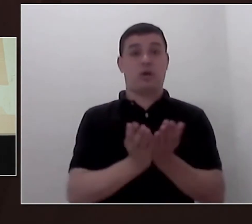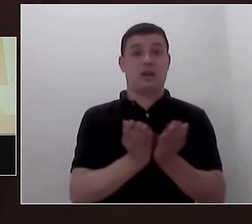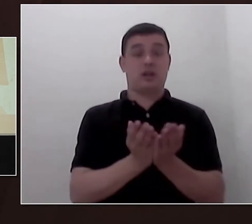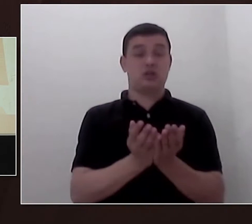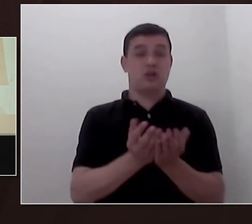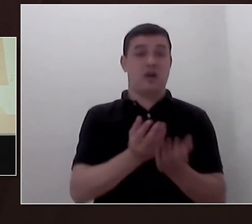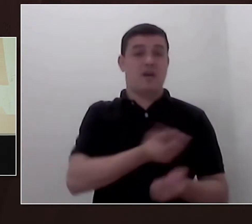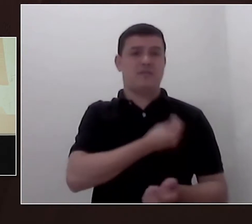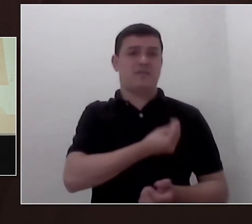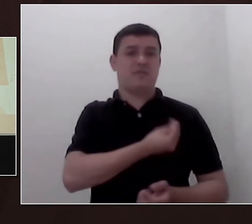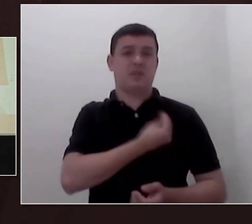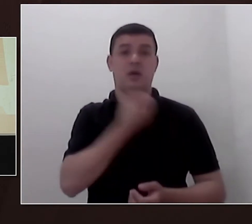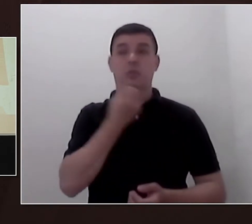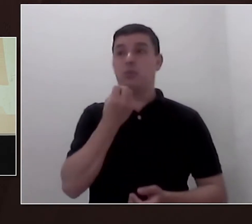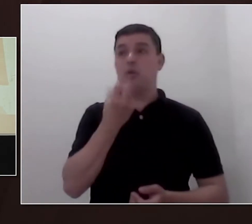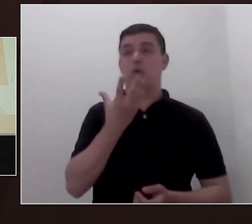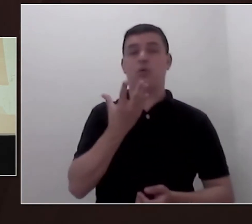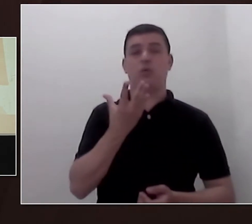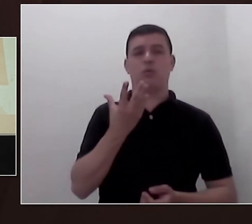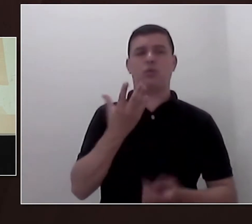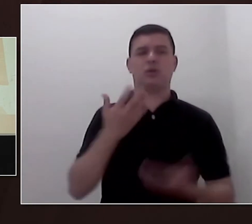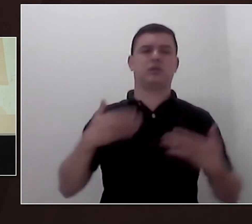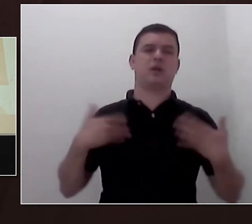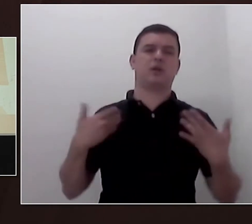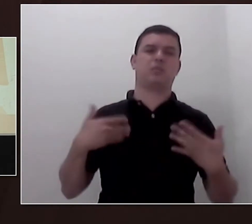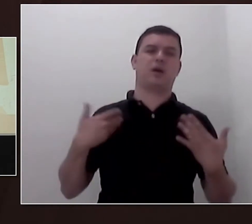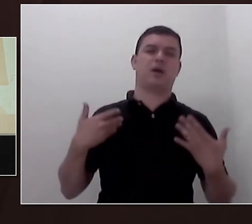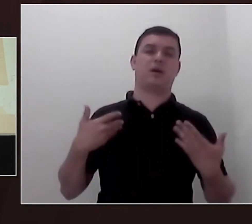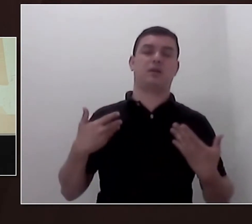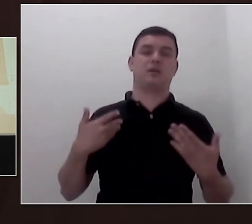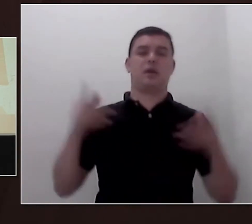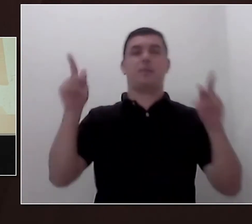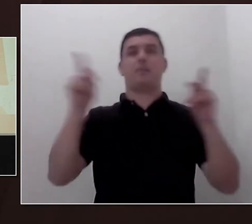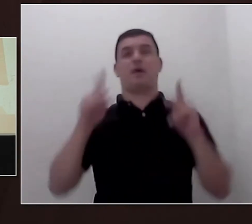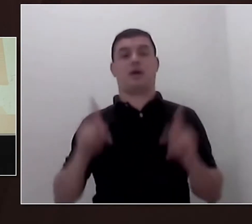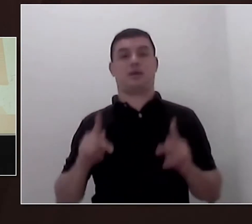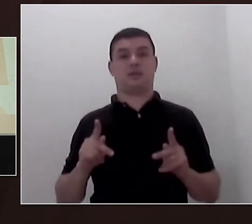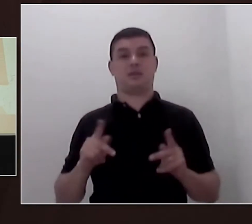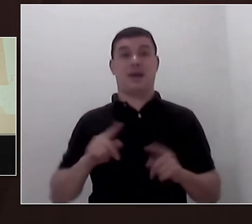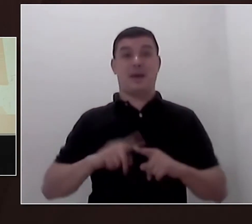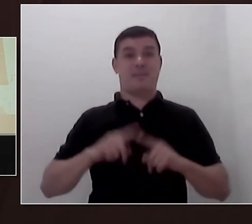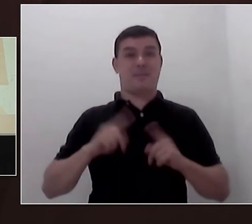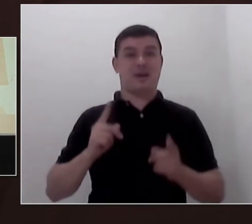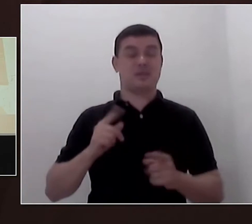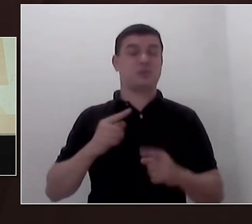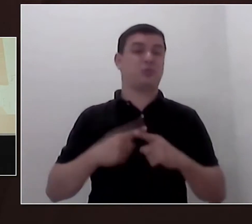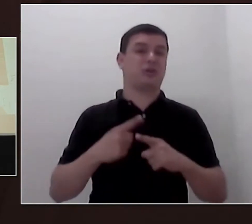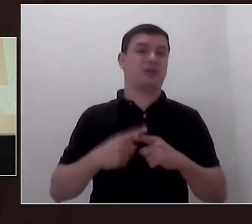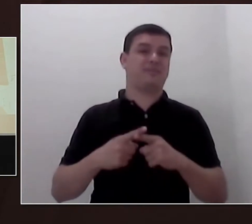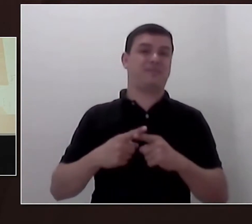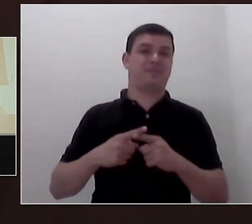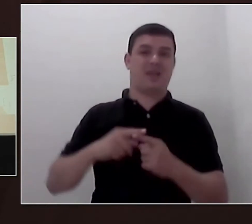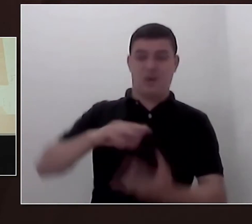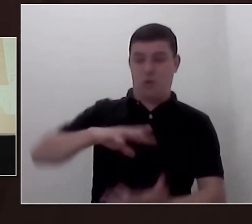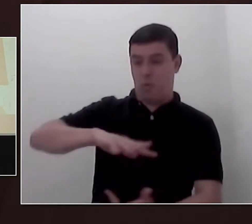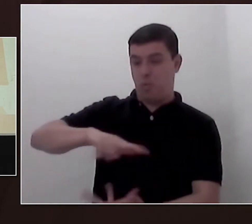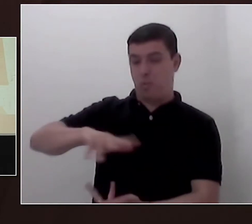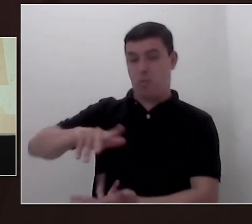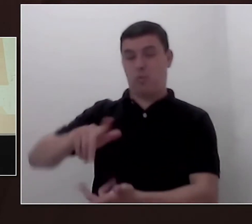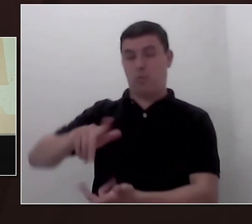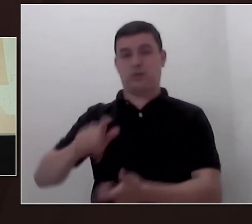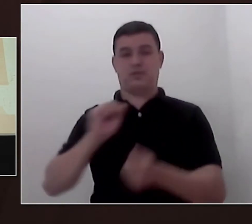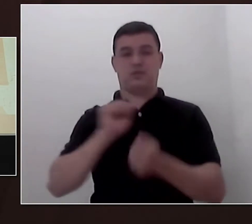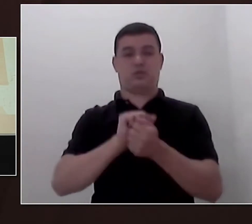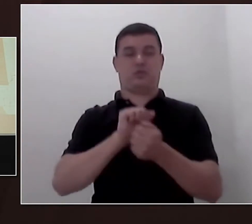Ocidente falaram sobre o espírito secular de luxúria, de orgulho,